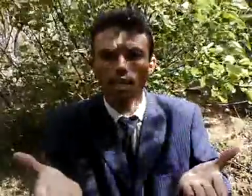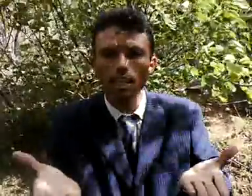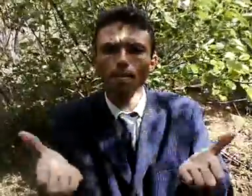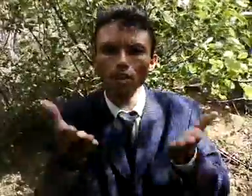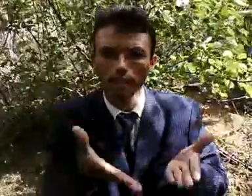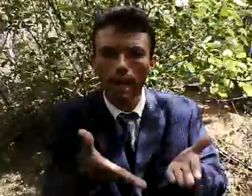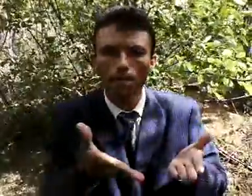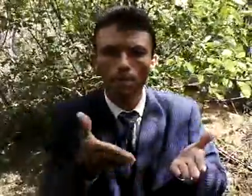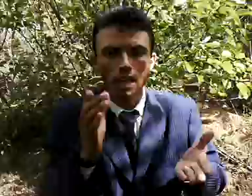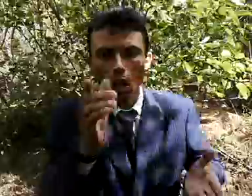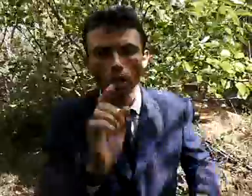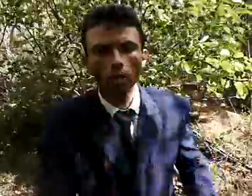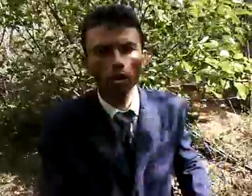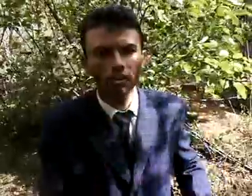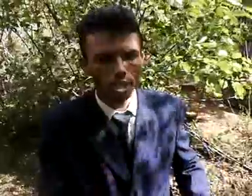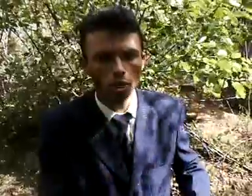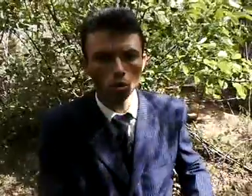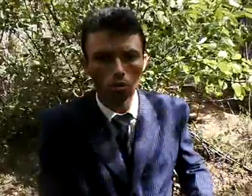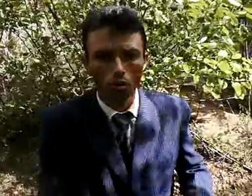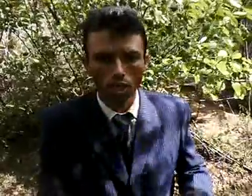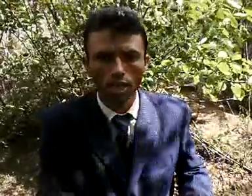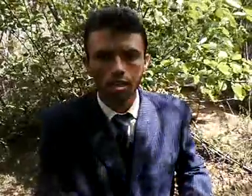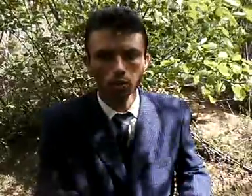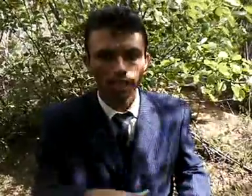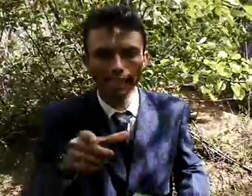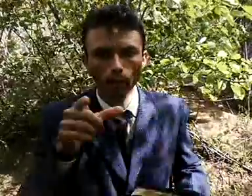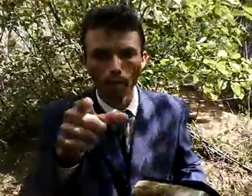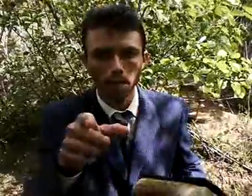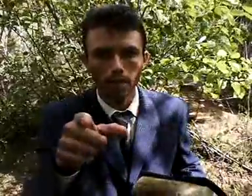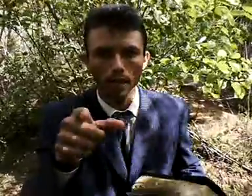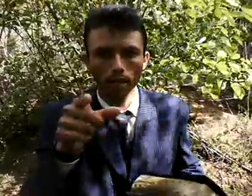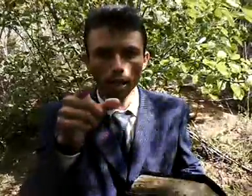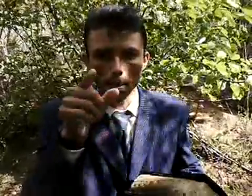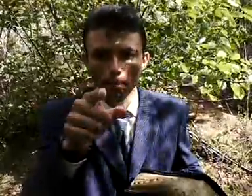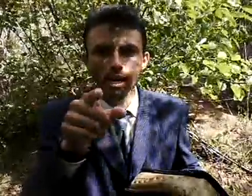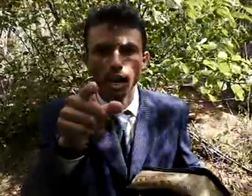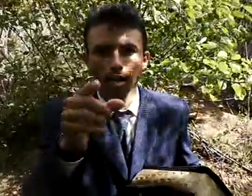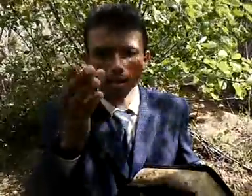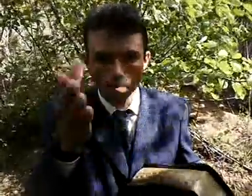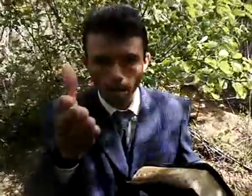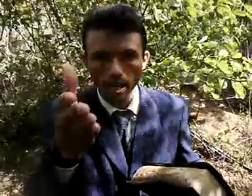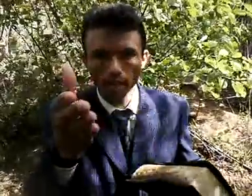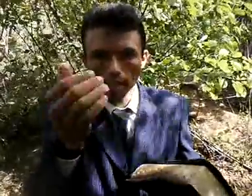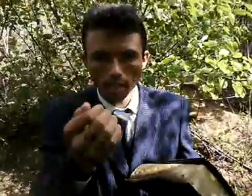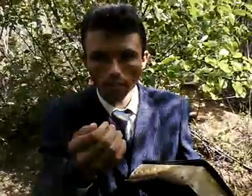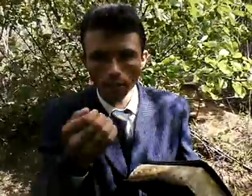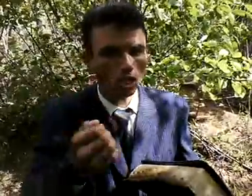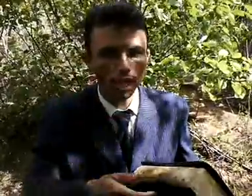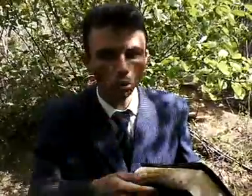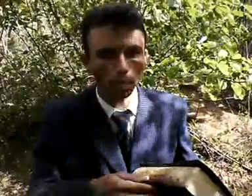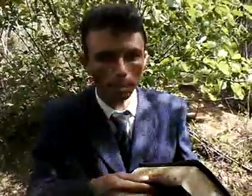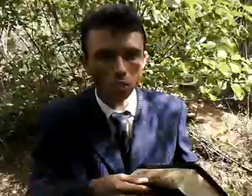e meditar. Eu quero ler um versículo com você, você que tem uma Bíblia, apanha e pega e vamos ler juntamente